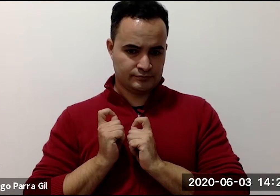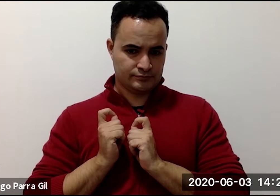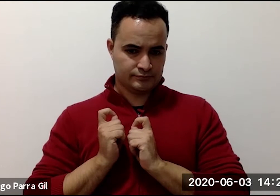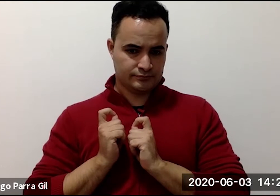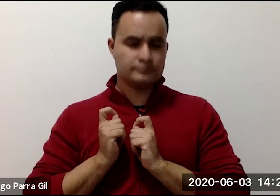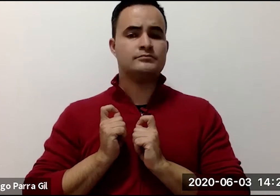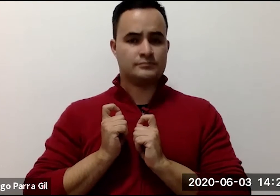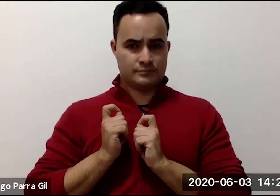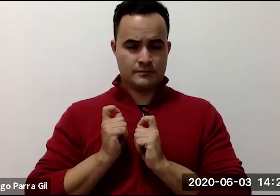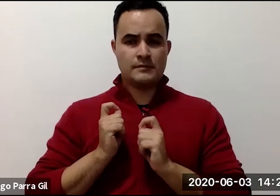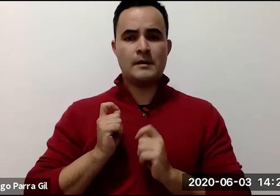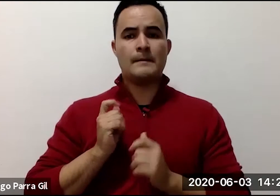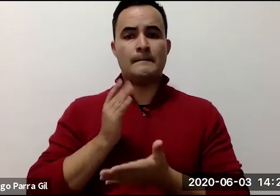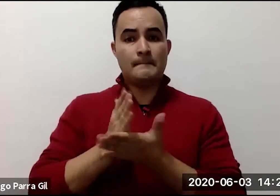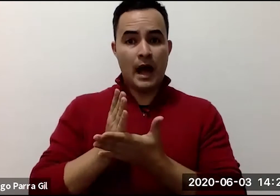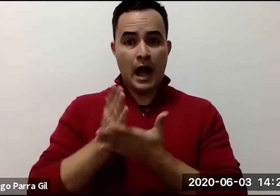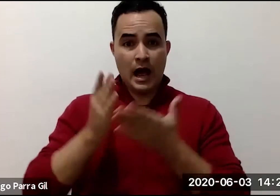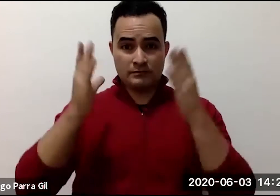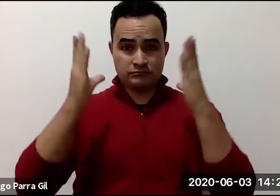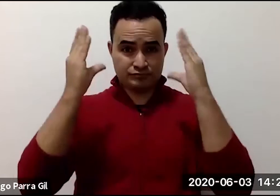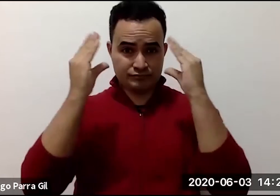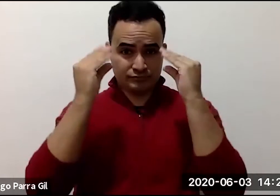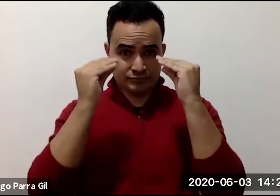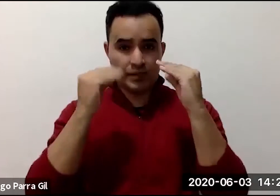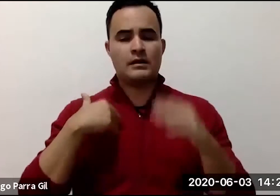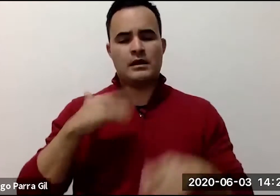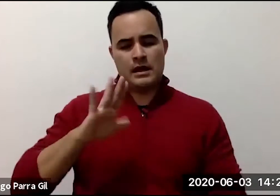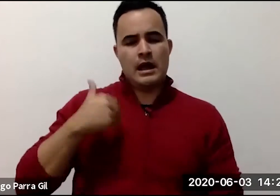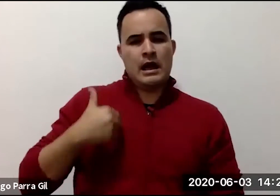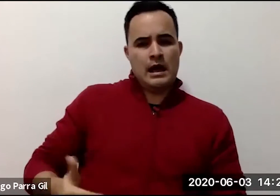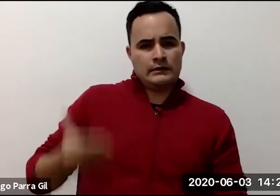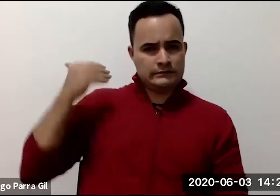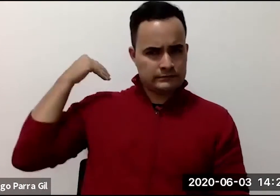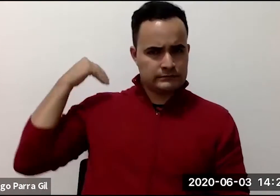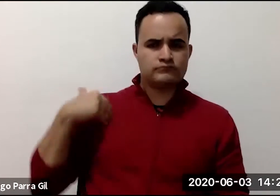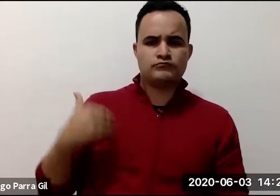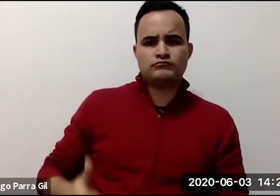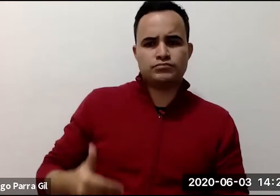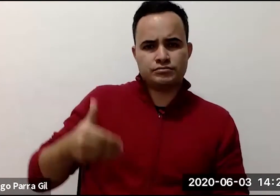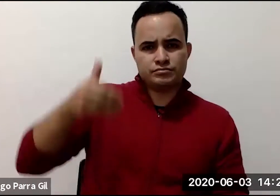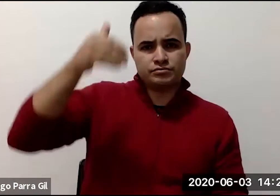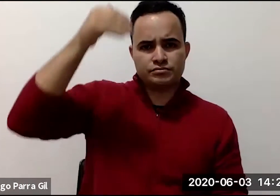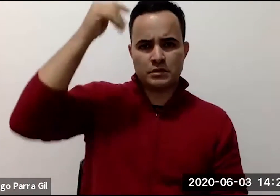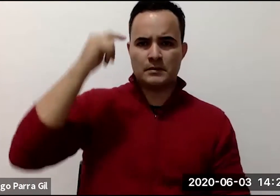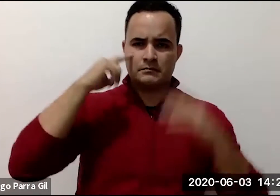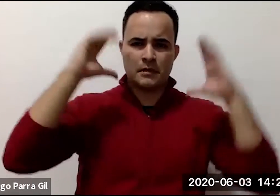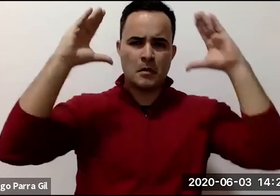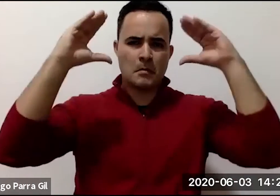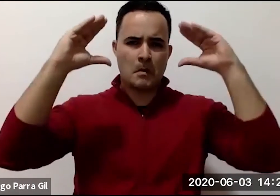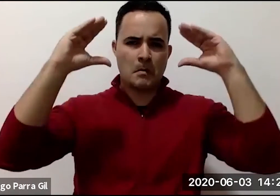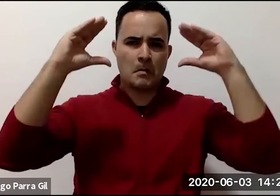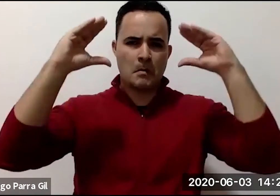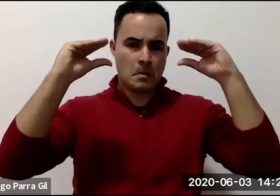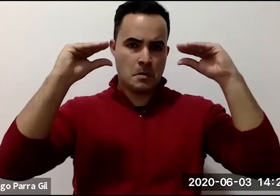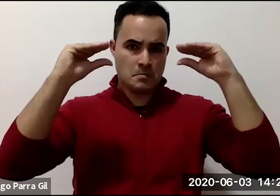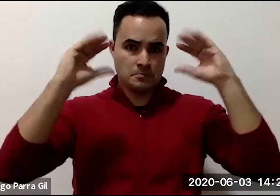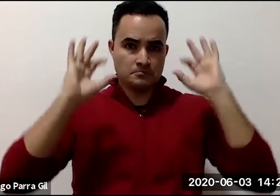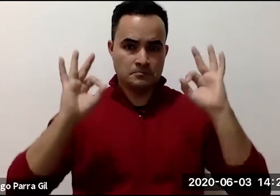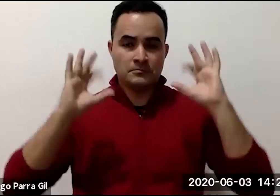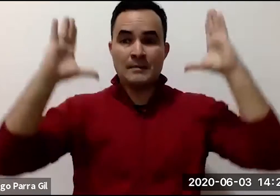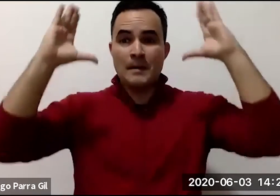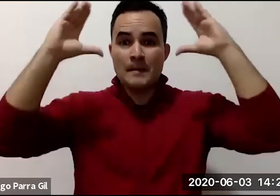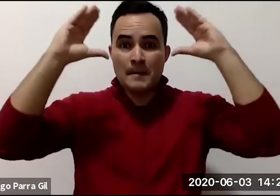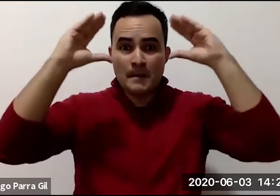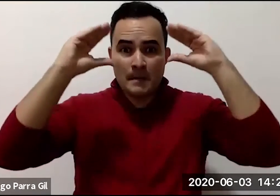visión y la baja visión pues no era reconocida, ¿no? Era estar en dos extremos, en el extremo de los que sí